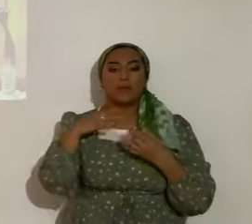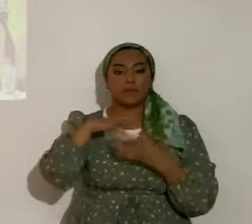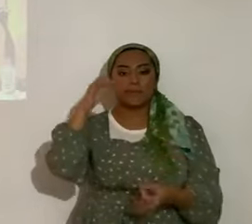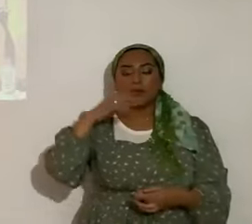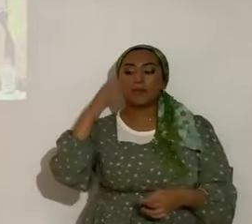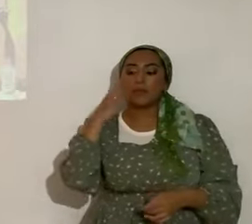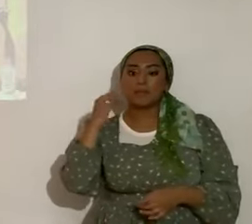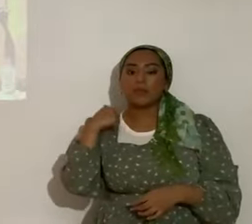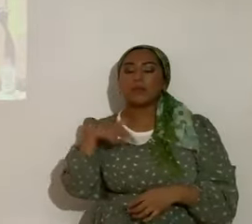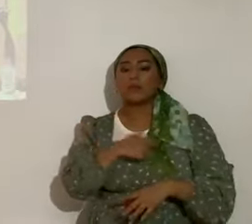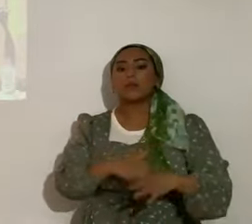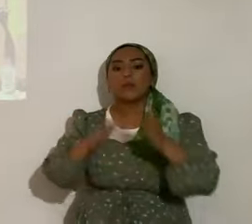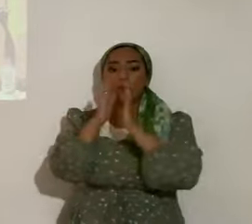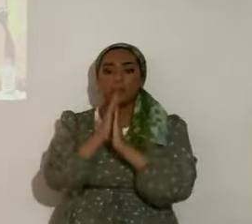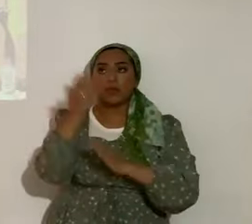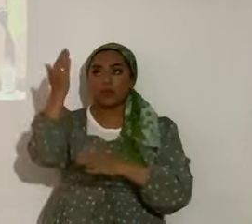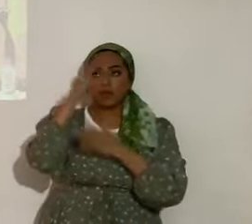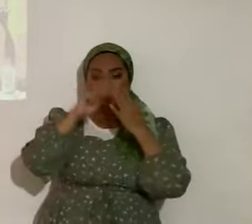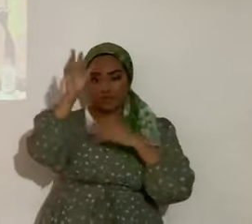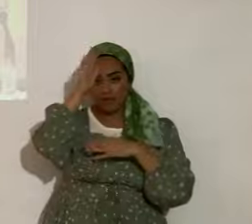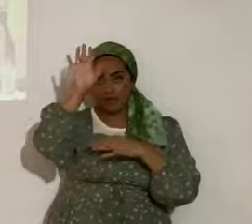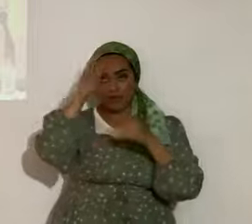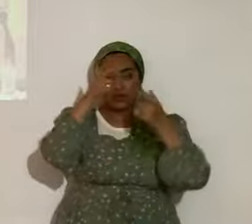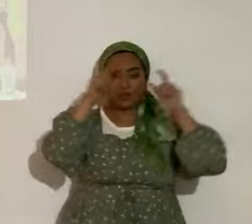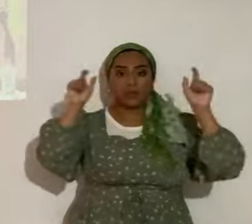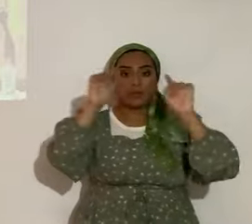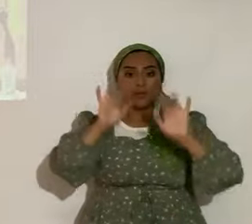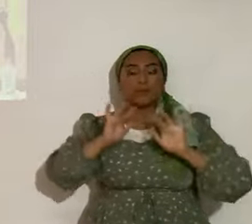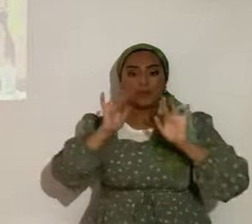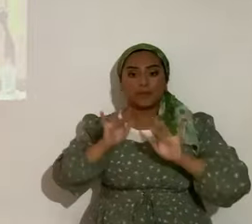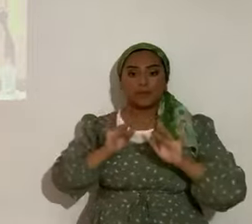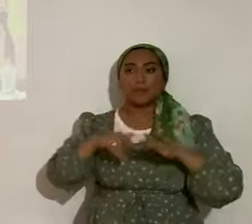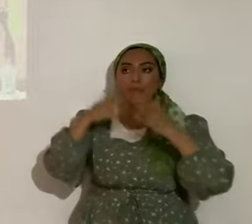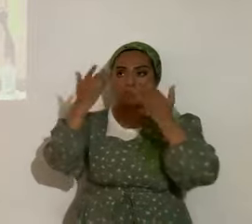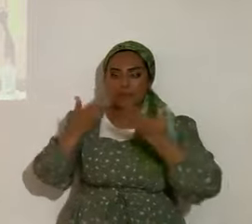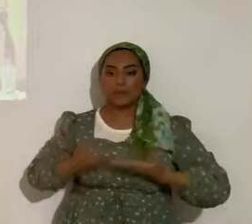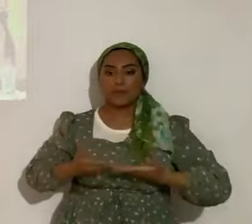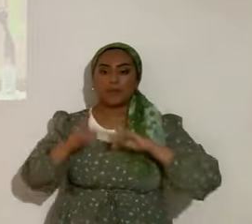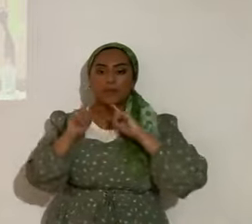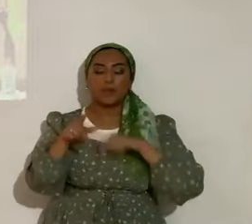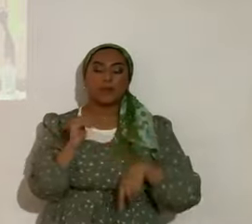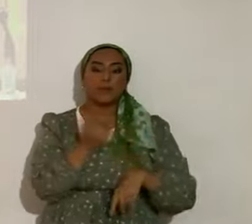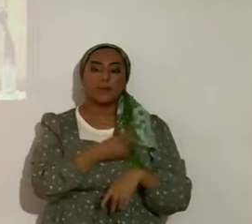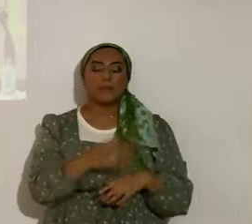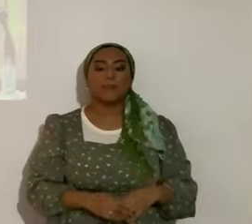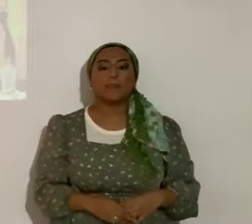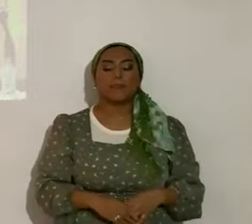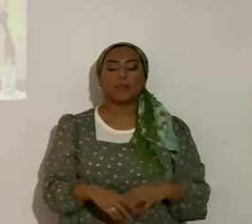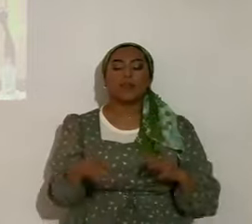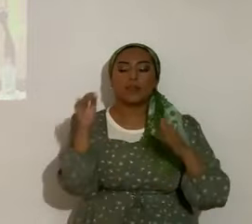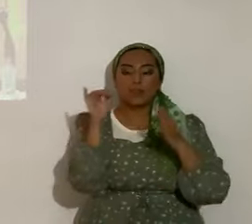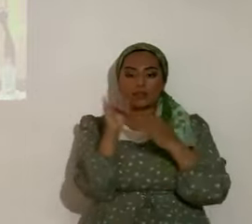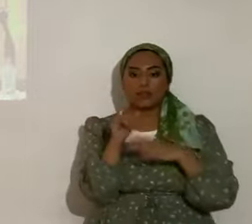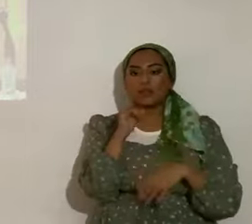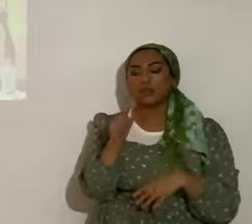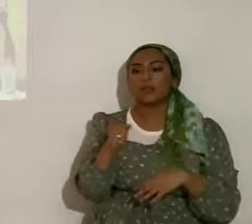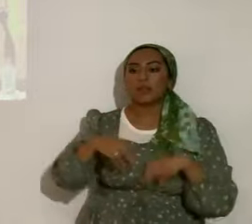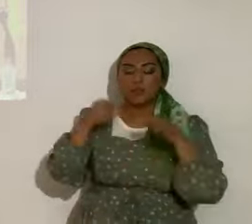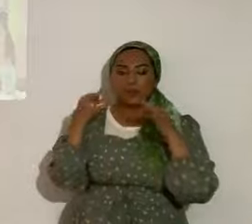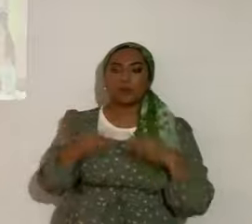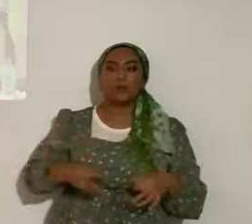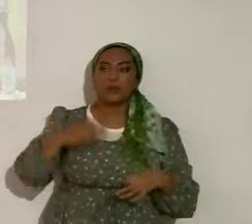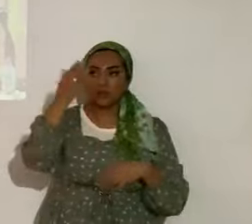espiritual, oramos y el Eterno, por su inmensa compasión, no porque lo merezcamos, nos responde. Eso es precisamente la voluntad